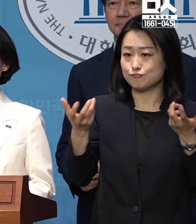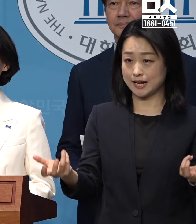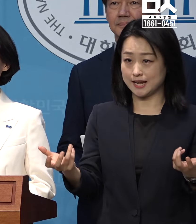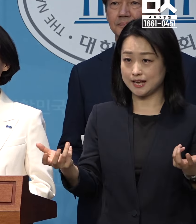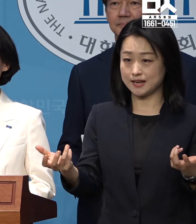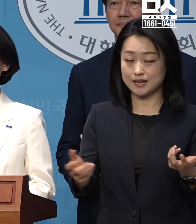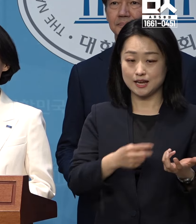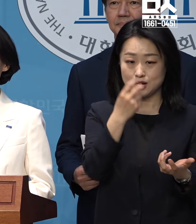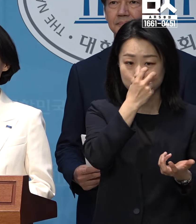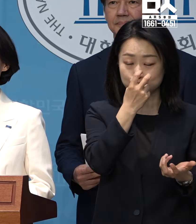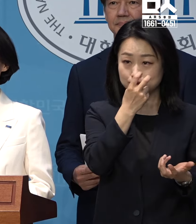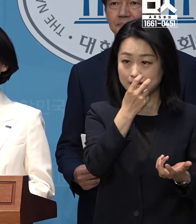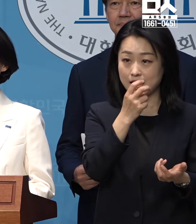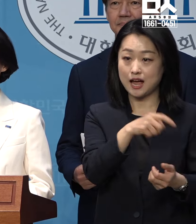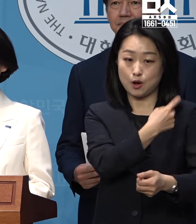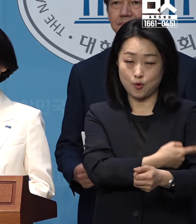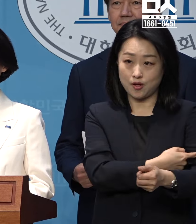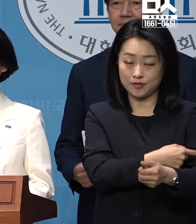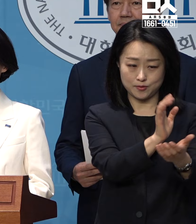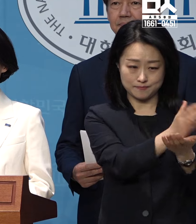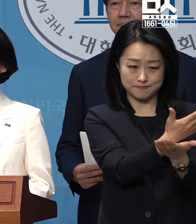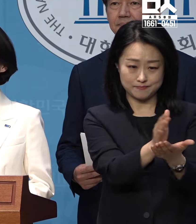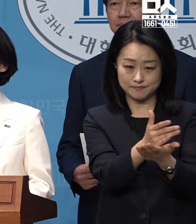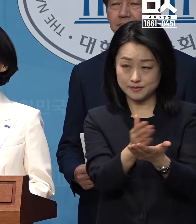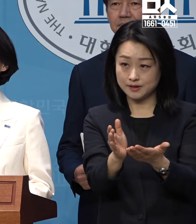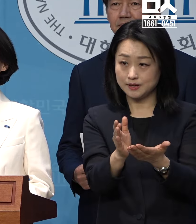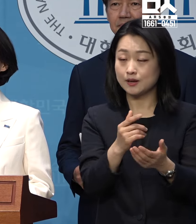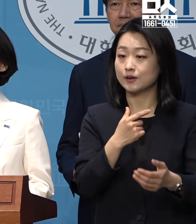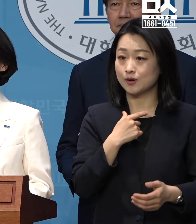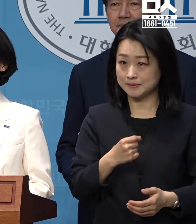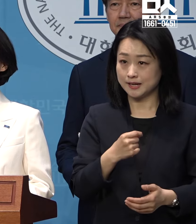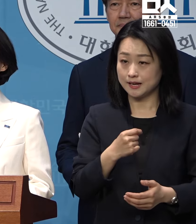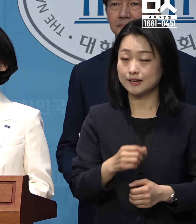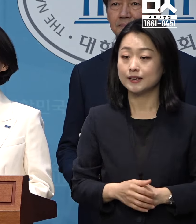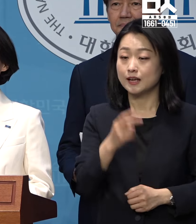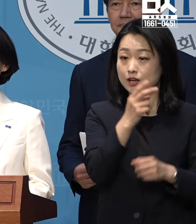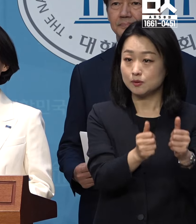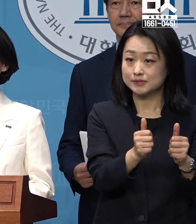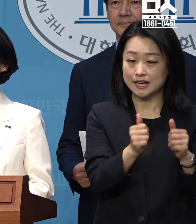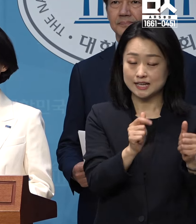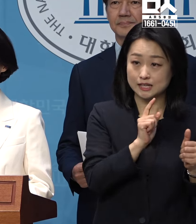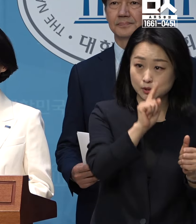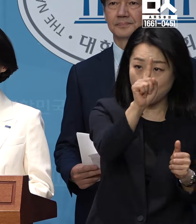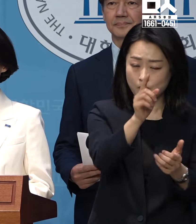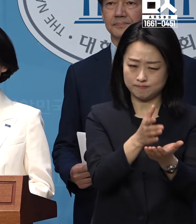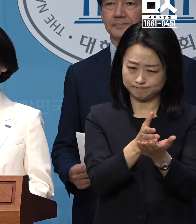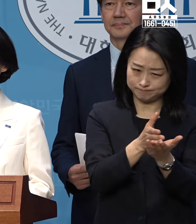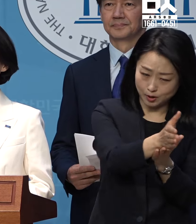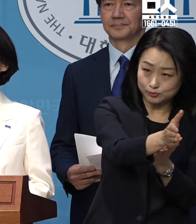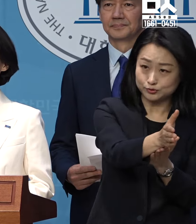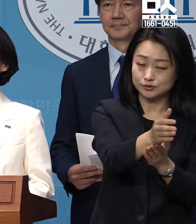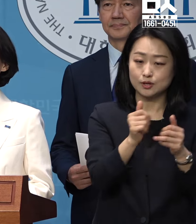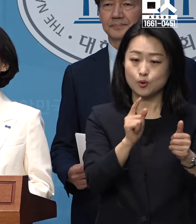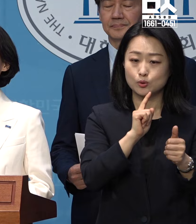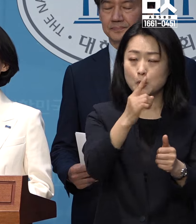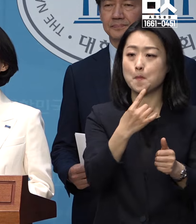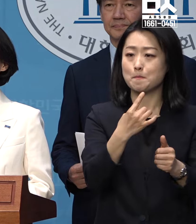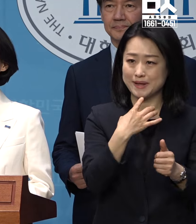수사권도 여러 기관으로 쪼개겠습니다. 검찰은 기소와 공소 유지를 전담하는